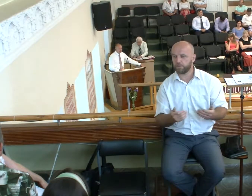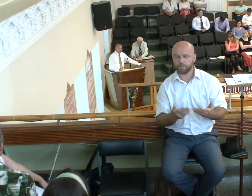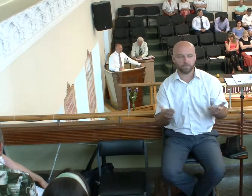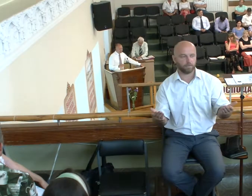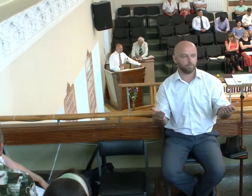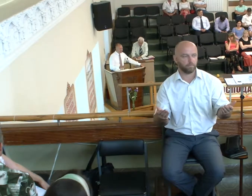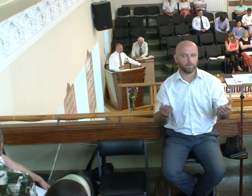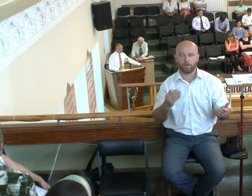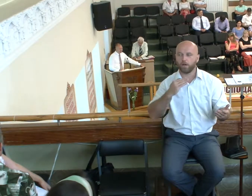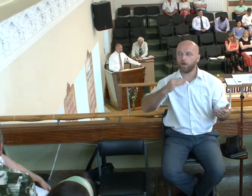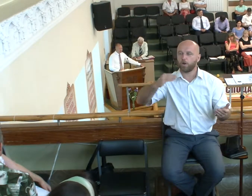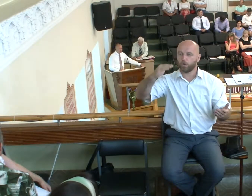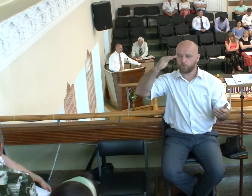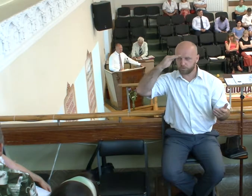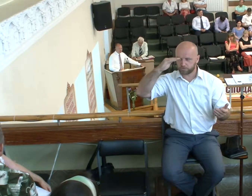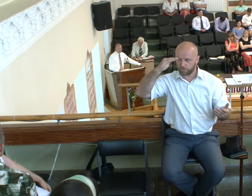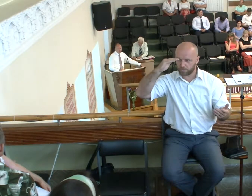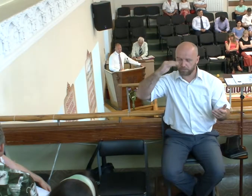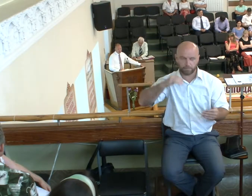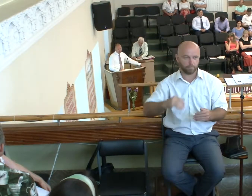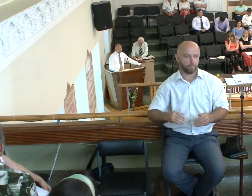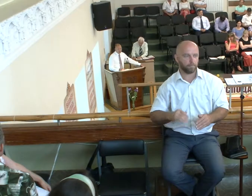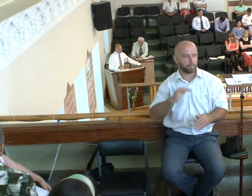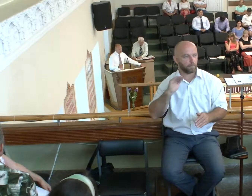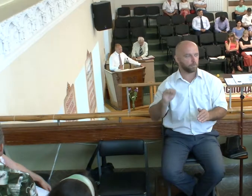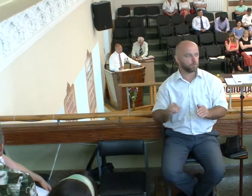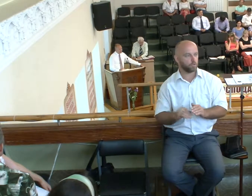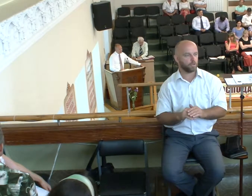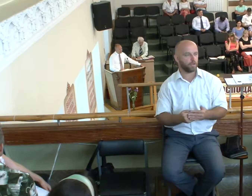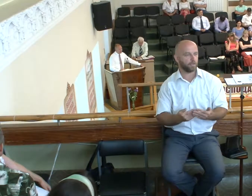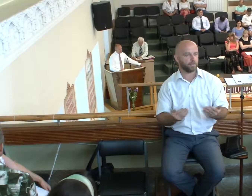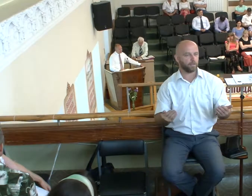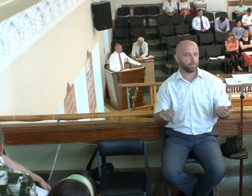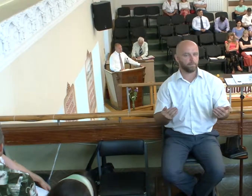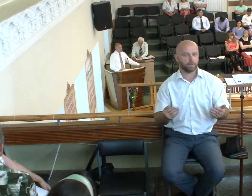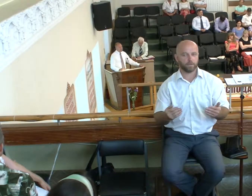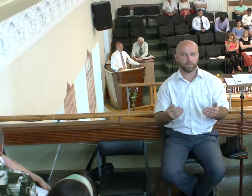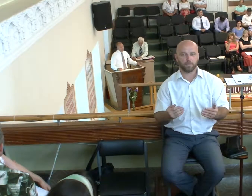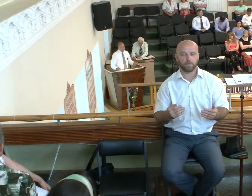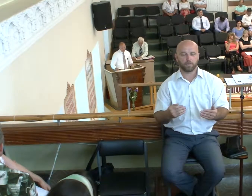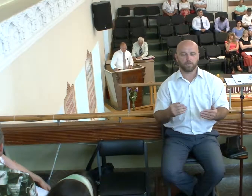Отца, подчиняет свой выбор, сложный выбор тебя и меня.